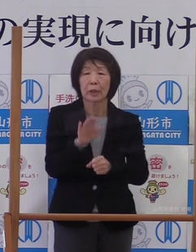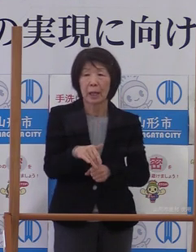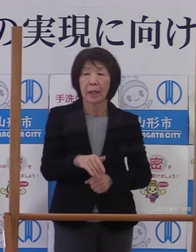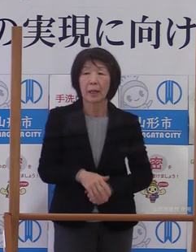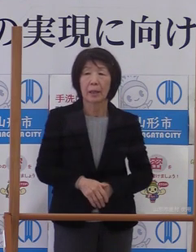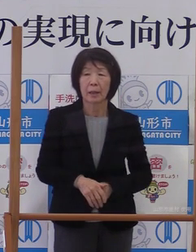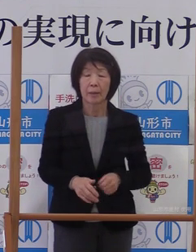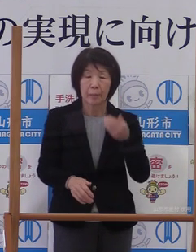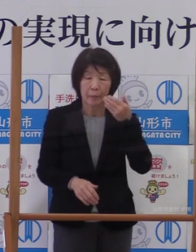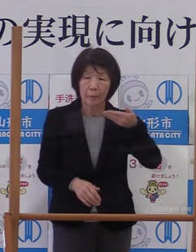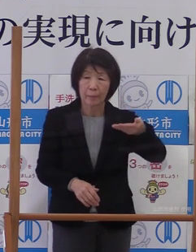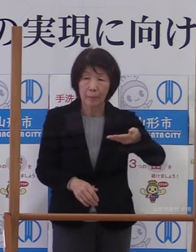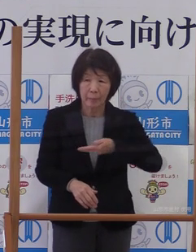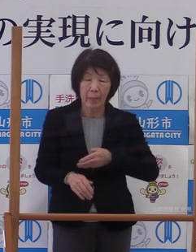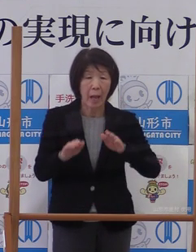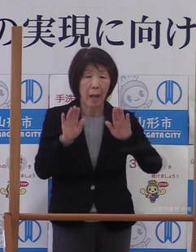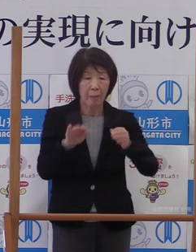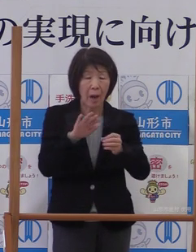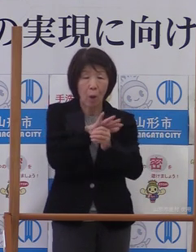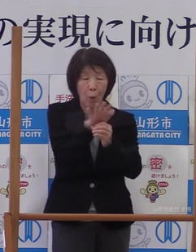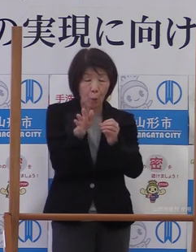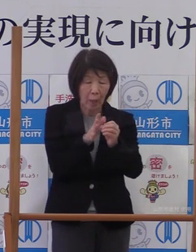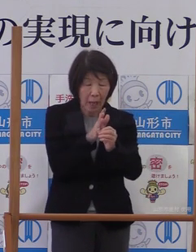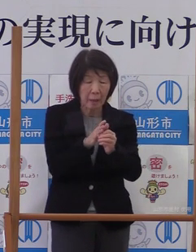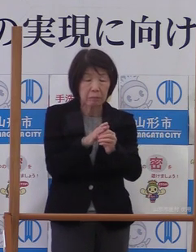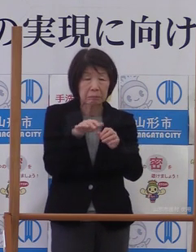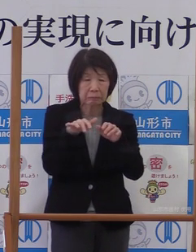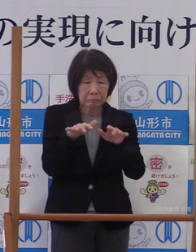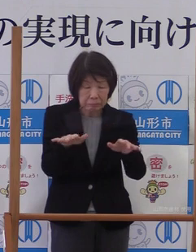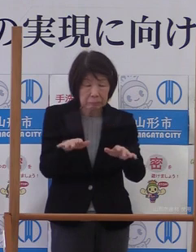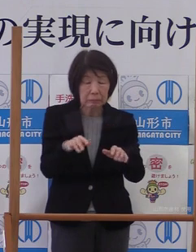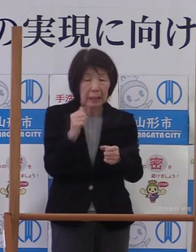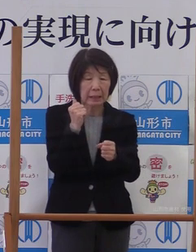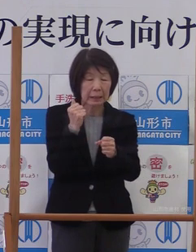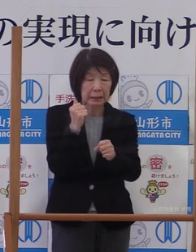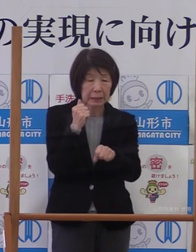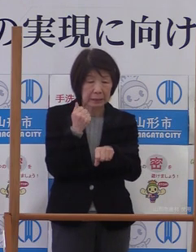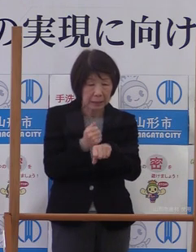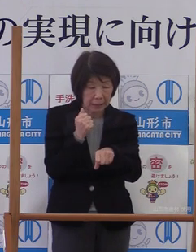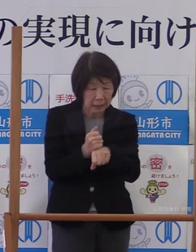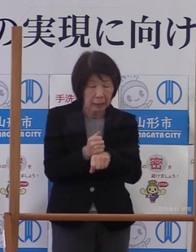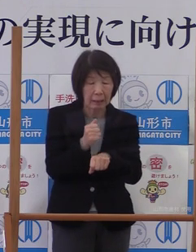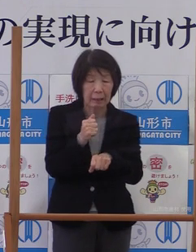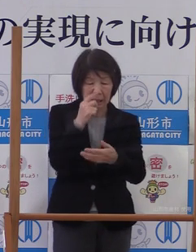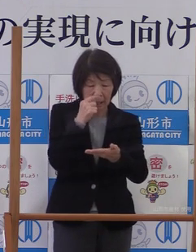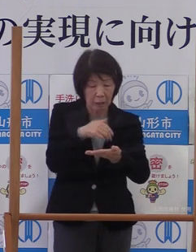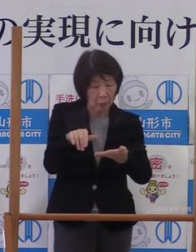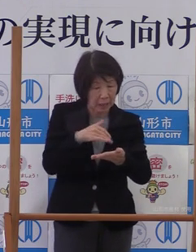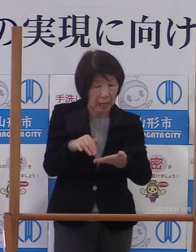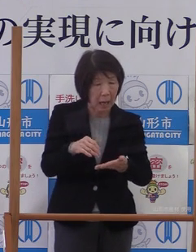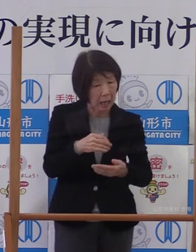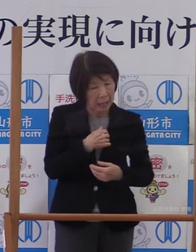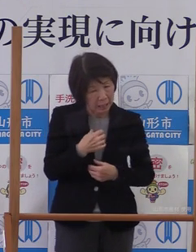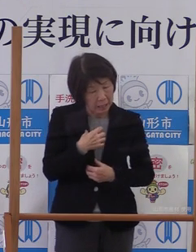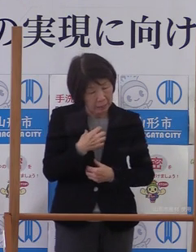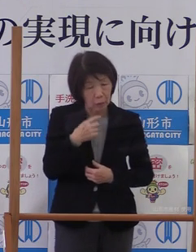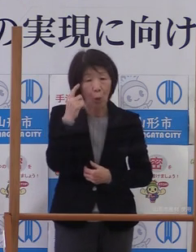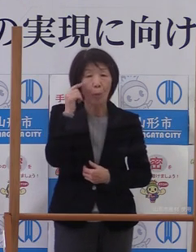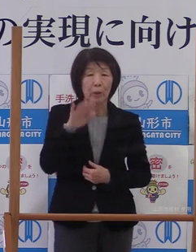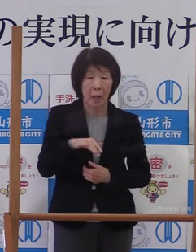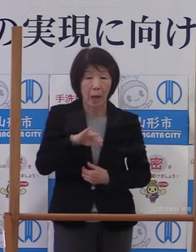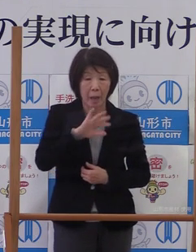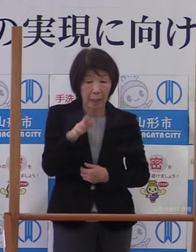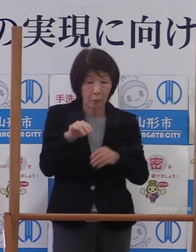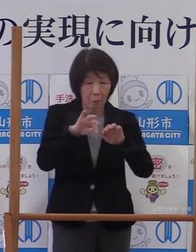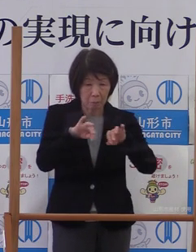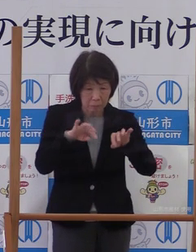要はコロナで大変な予算になるんじゃないかなと、しばらく前までは思ってたんですが、まあ、結果的にそこまでなかったということ